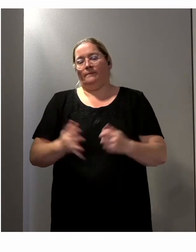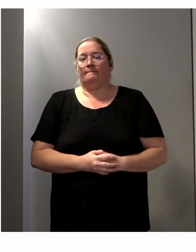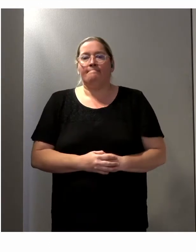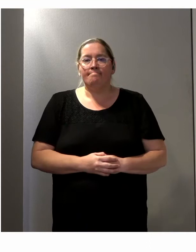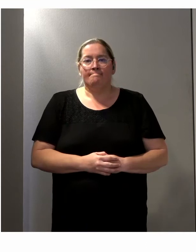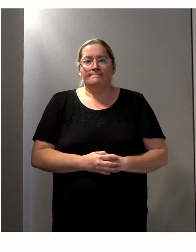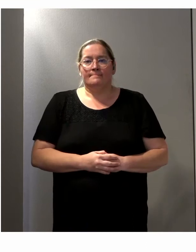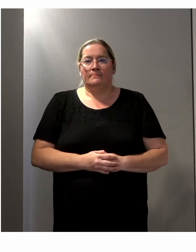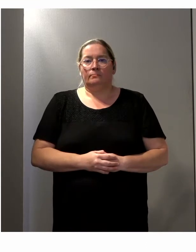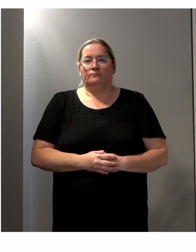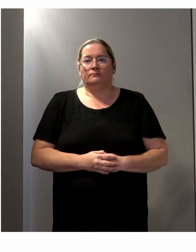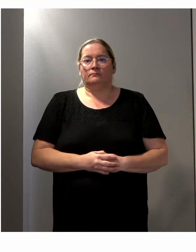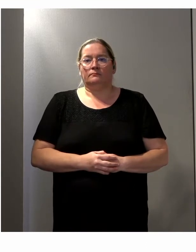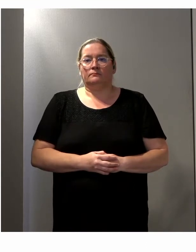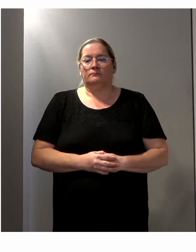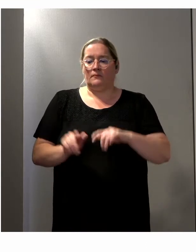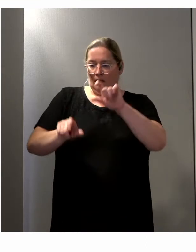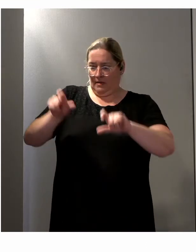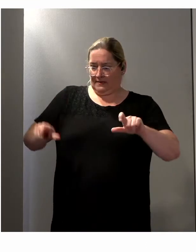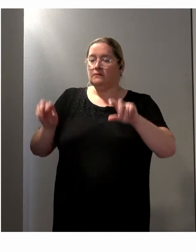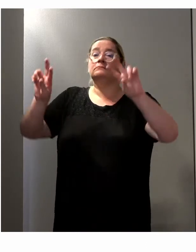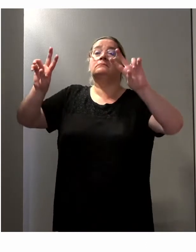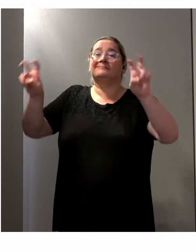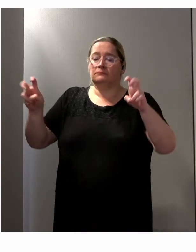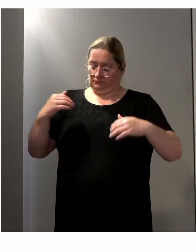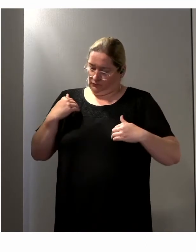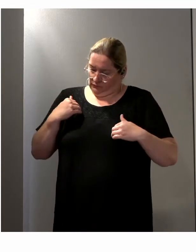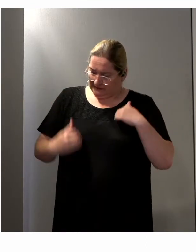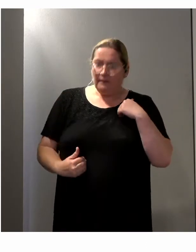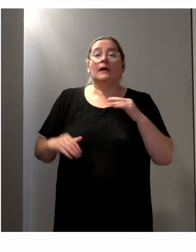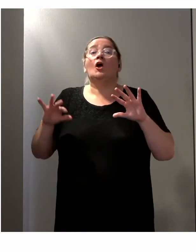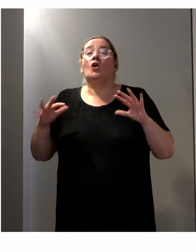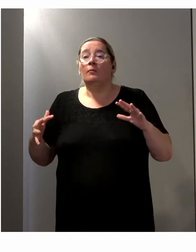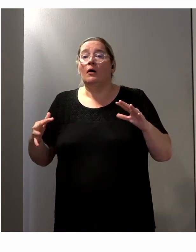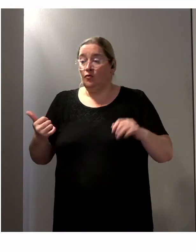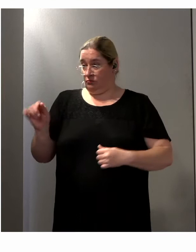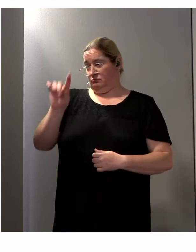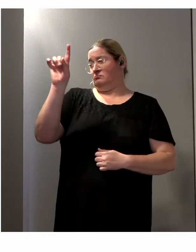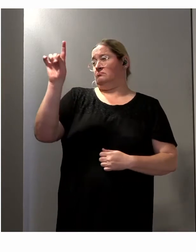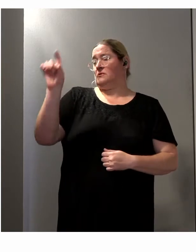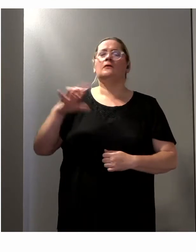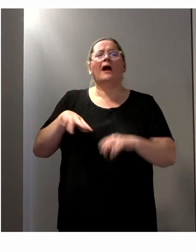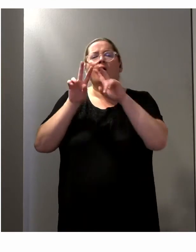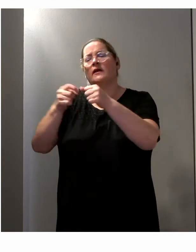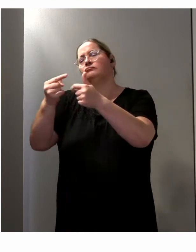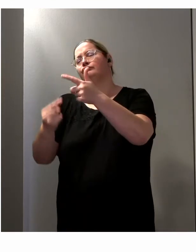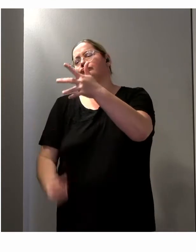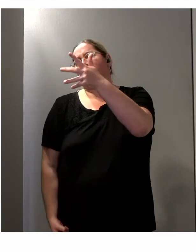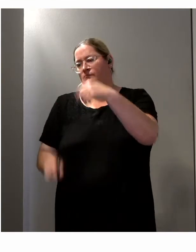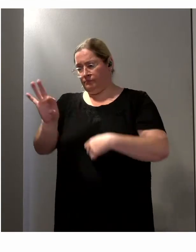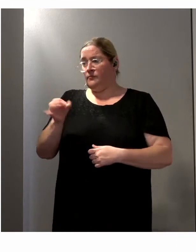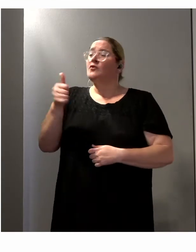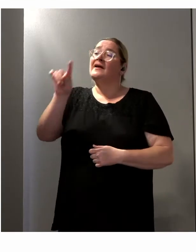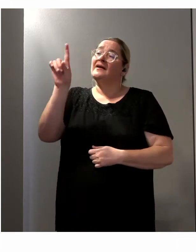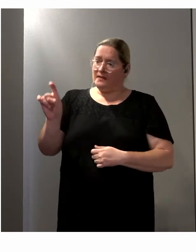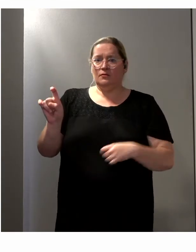aller identifier des personnes dites handicapées à travers une question qu'on leur pose dans toute une série d'enquêtes